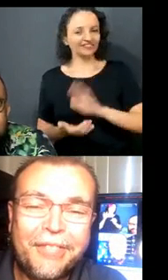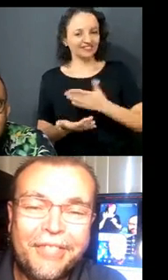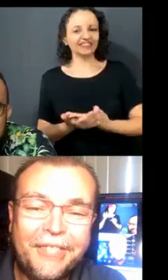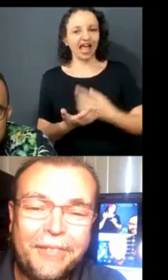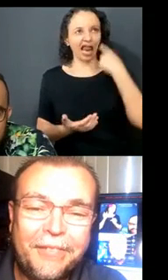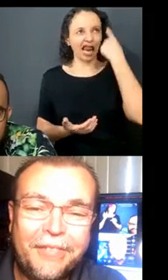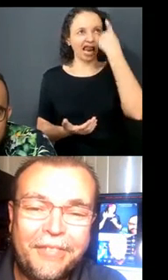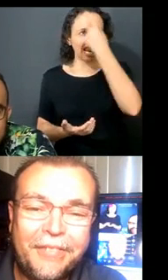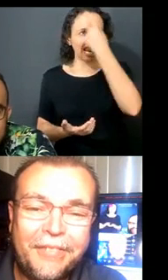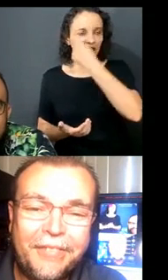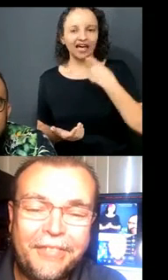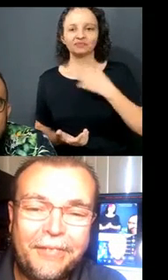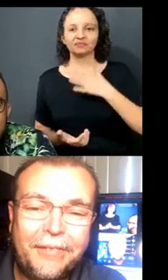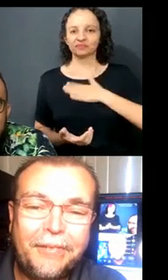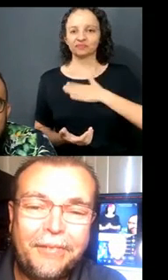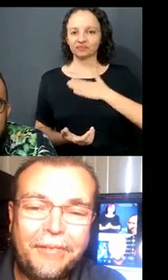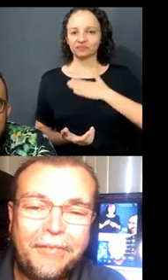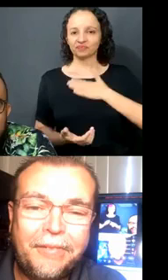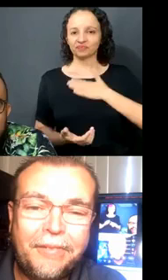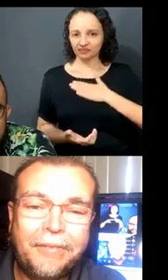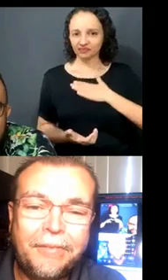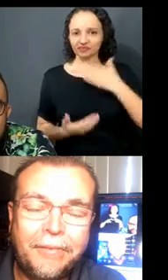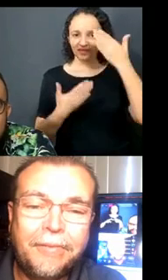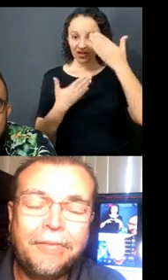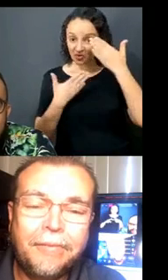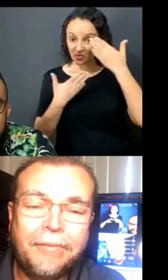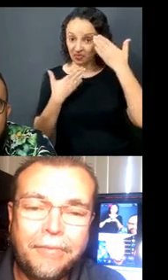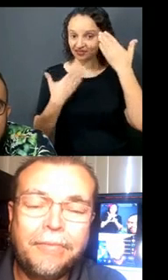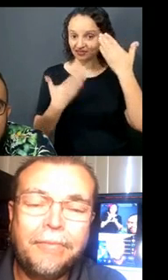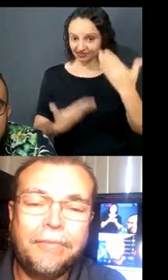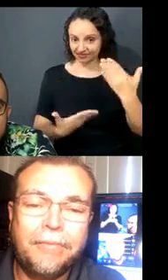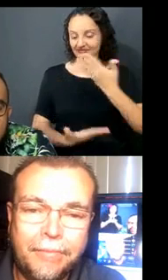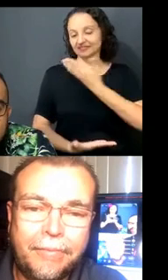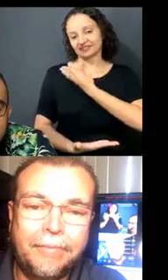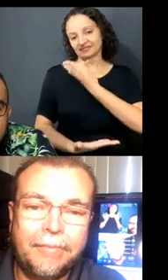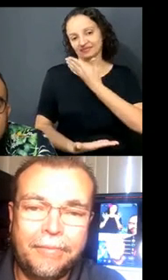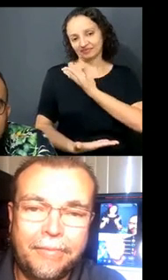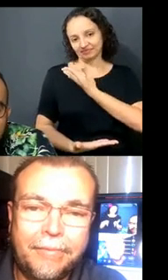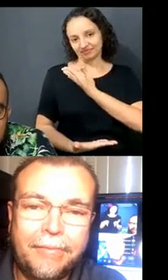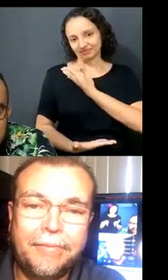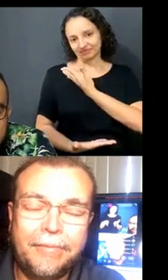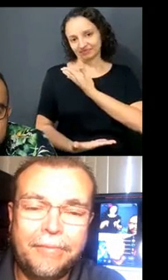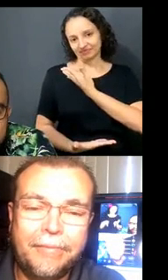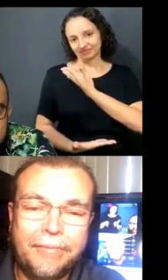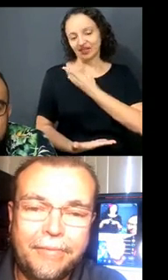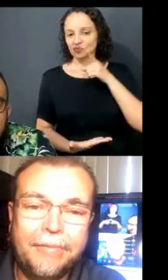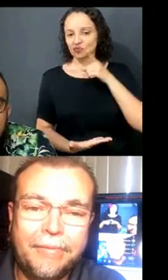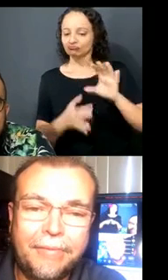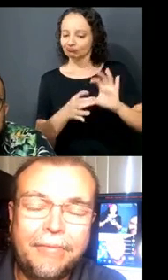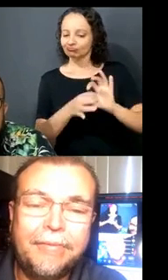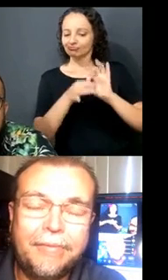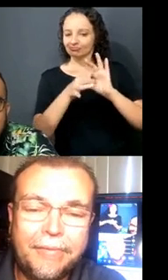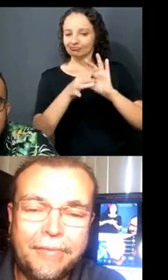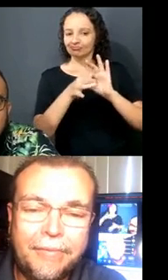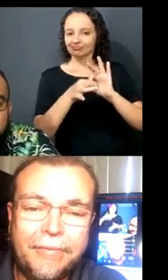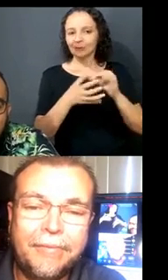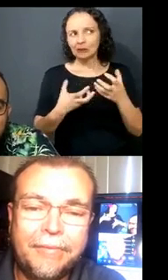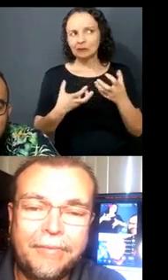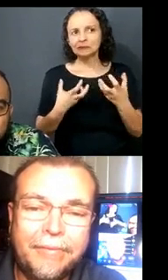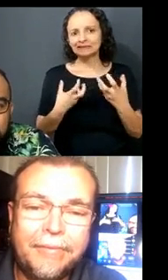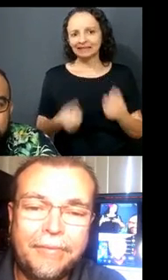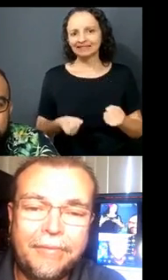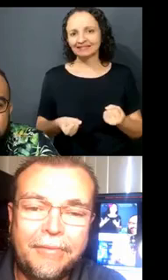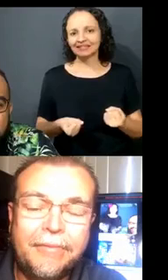Mas é um prazer muito grande. Obrigado pela amizade, obrigado pela grande consideração, por ter